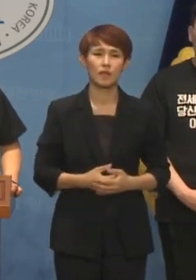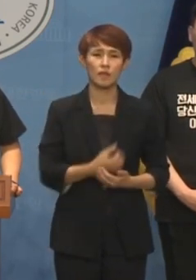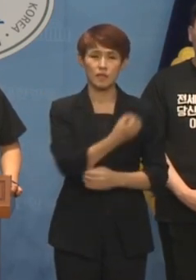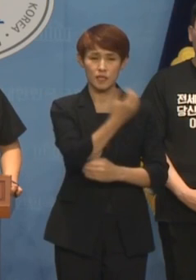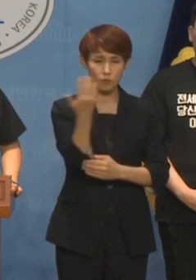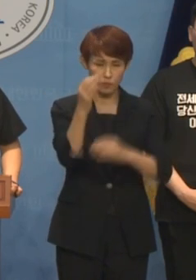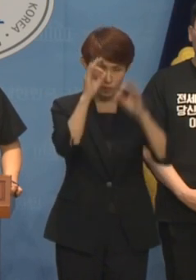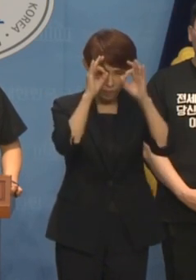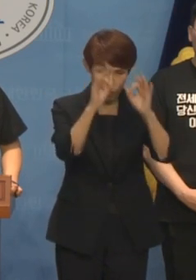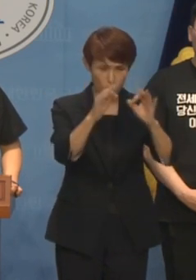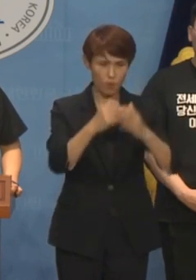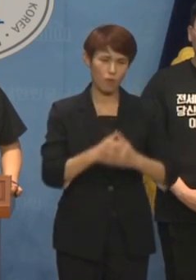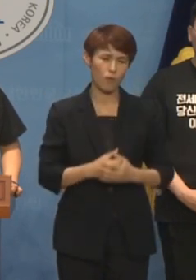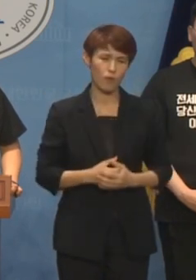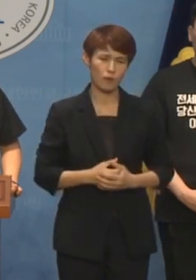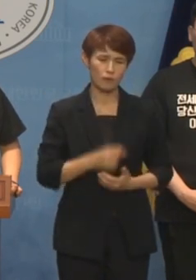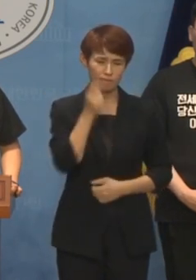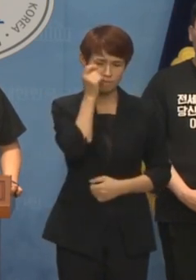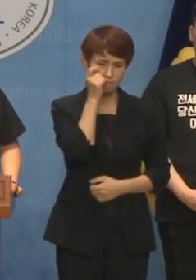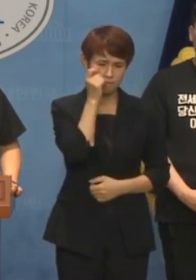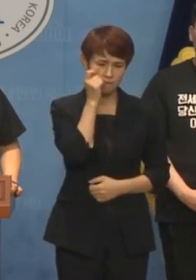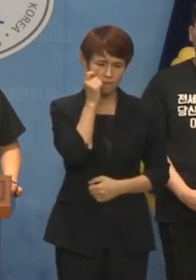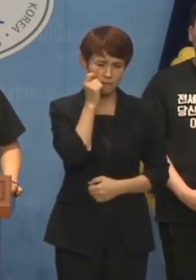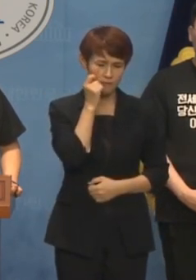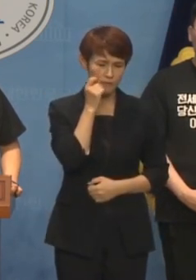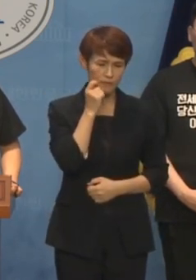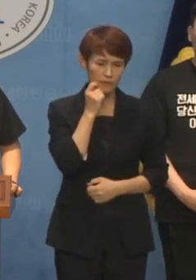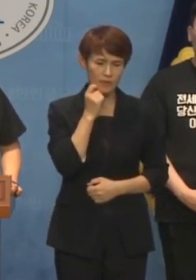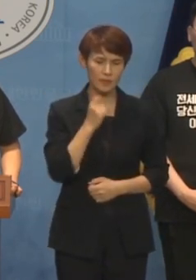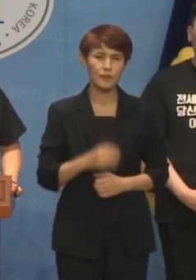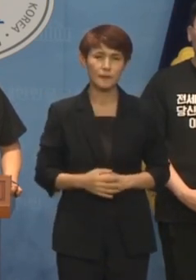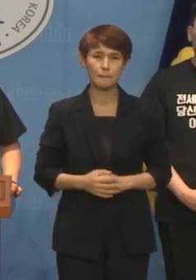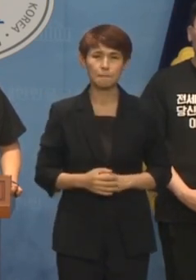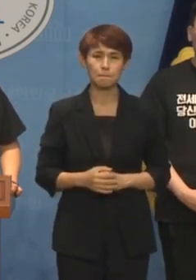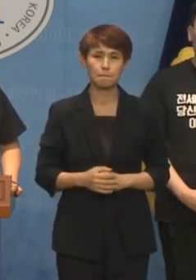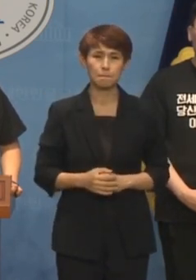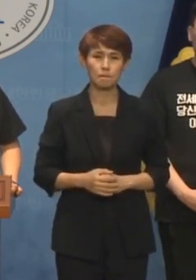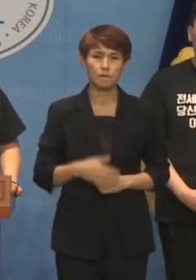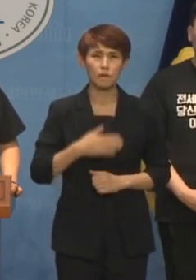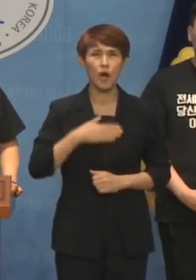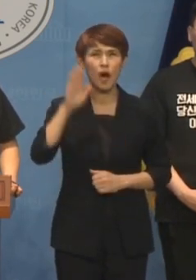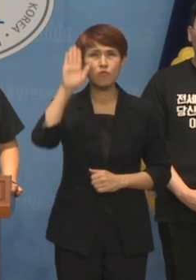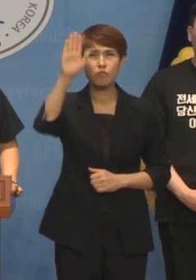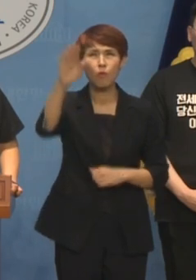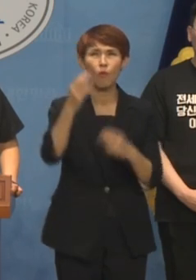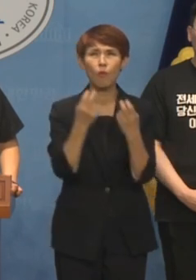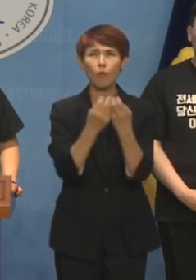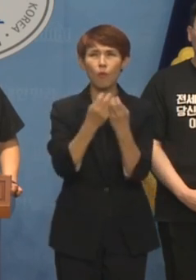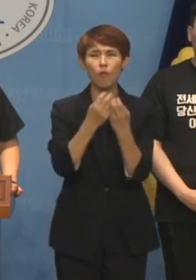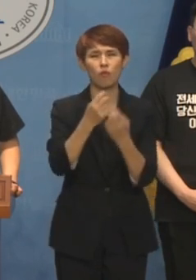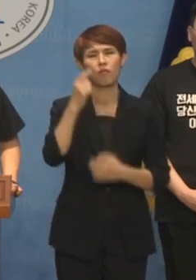보면서 그냥 눈물이 났습니다. 그리고 제 미래가 떠올랐습니다.